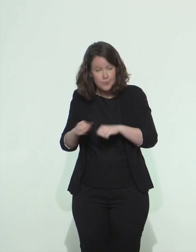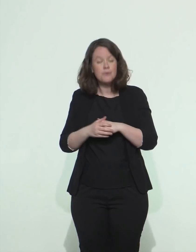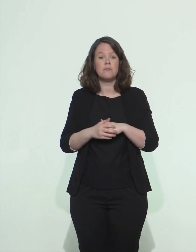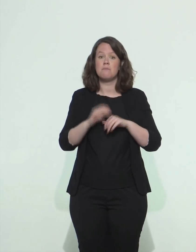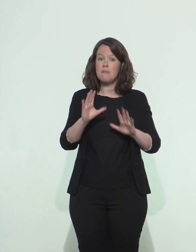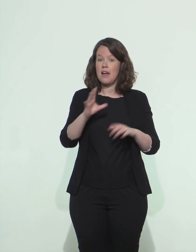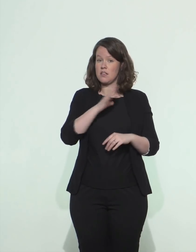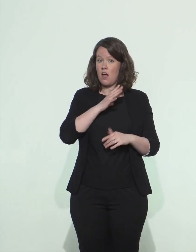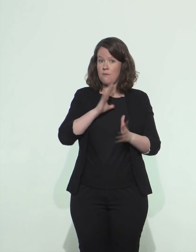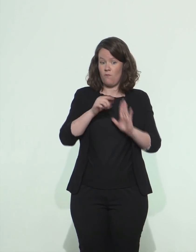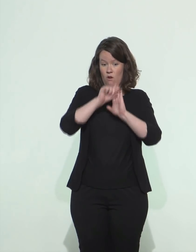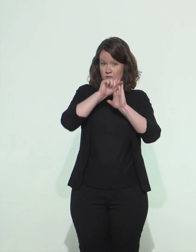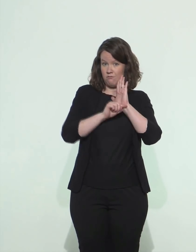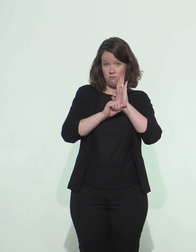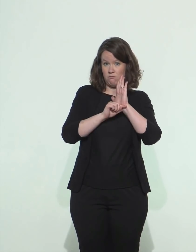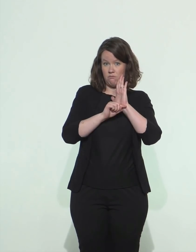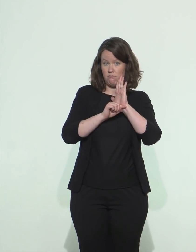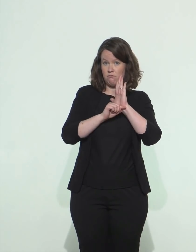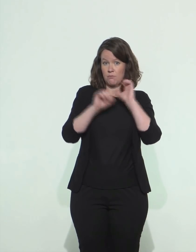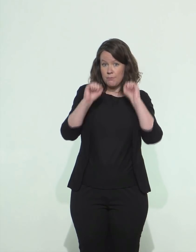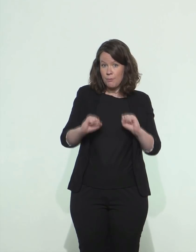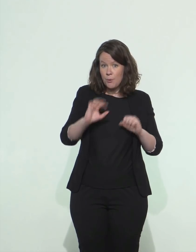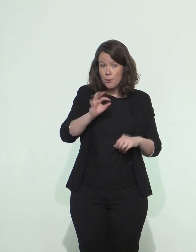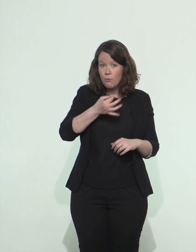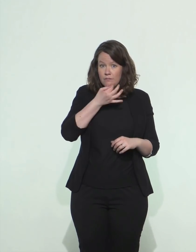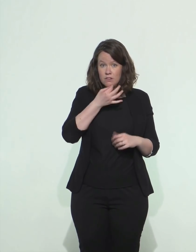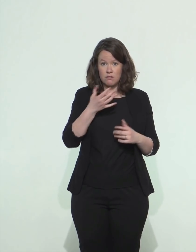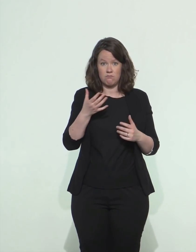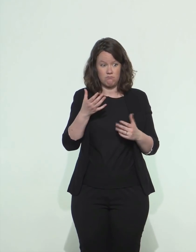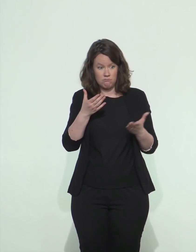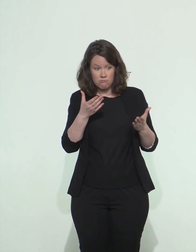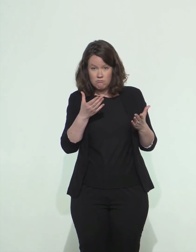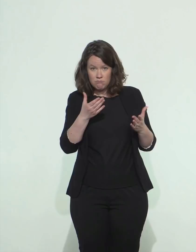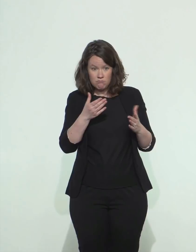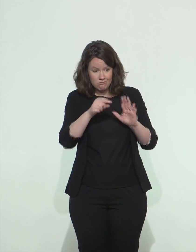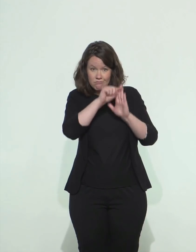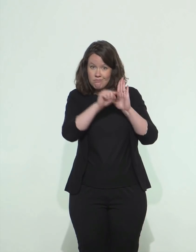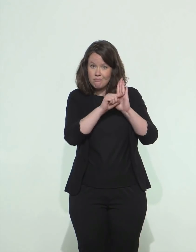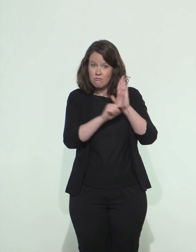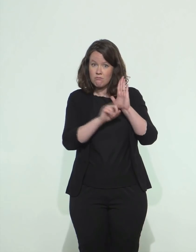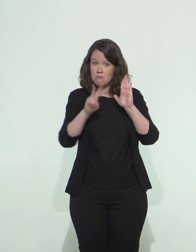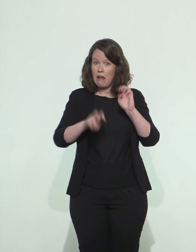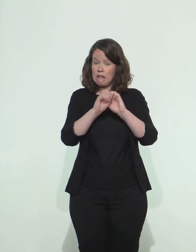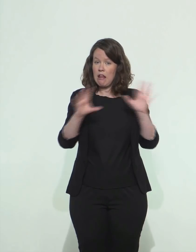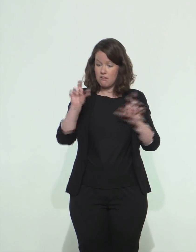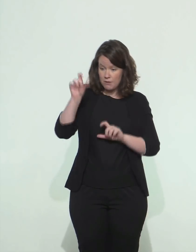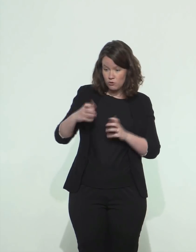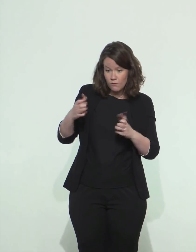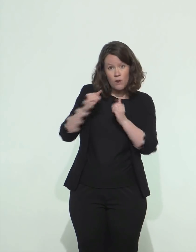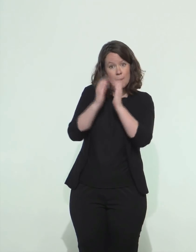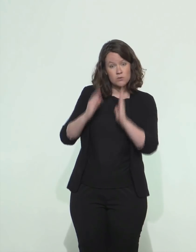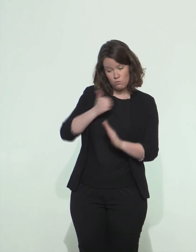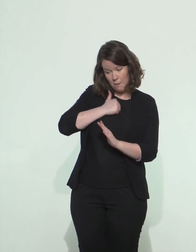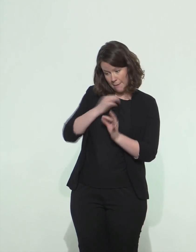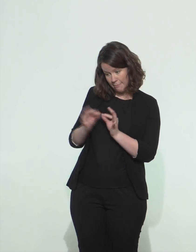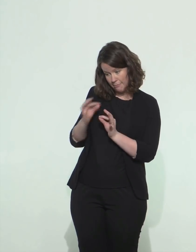de façon fiable des masques à la maison. Et donc il y a aussi des sites officiels qui vous aident à respecter les bonnes pratiques pour